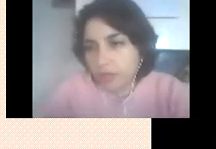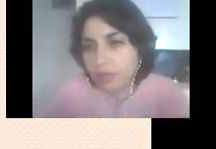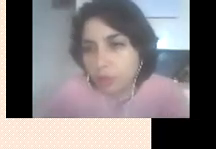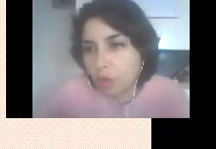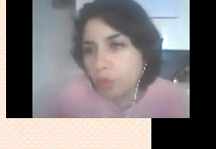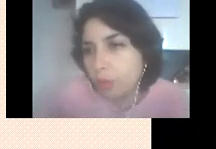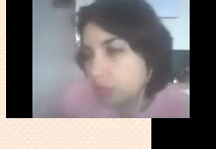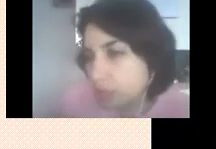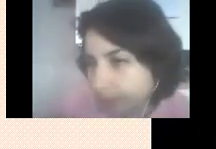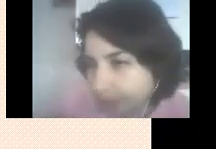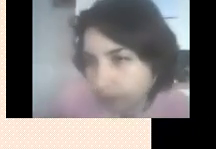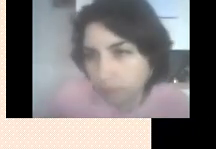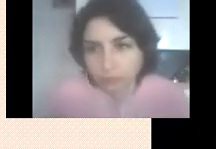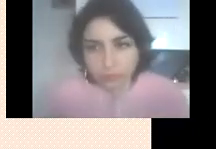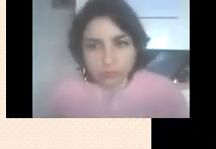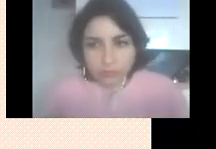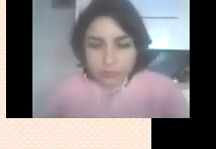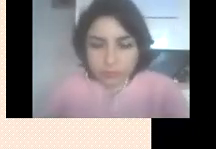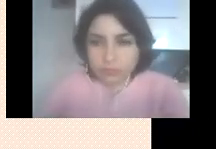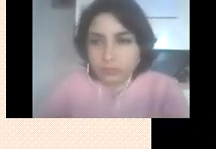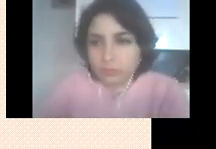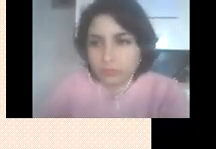Tienes que activar tu audio, preciosa.